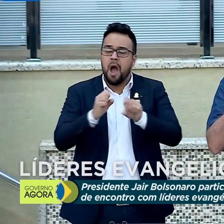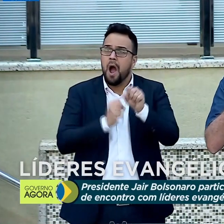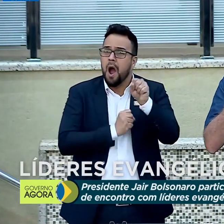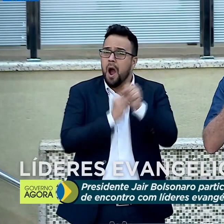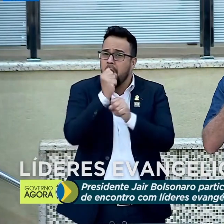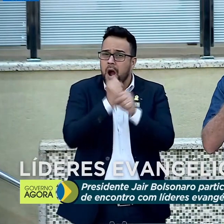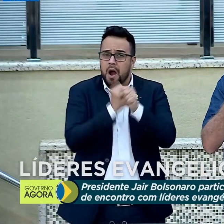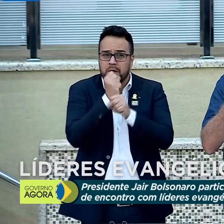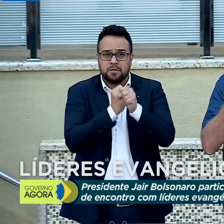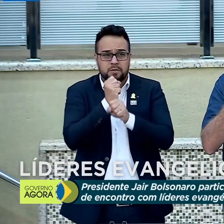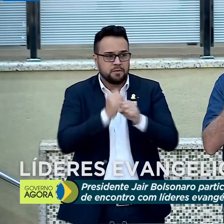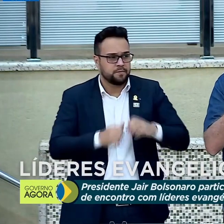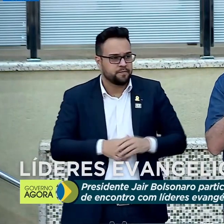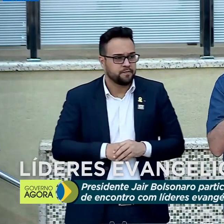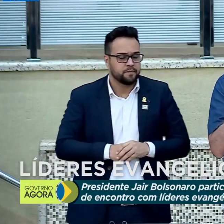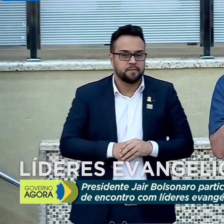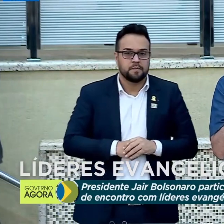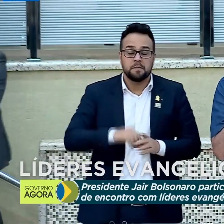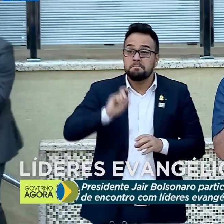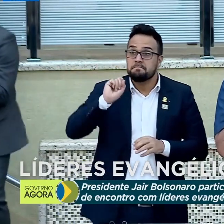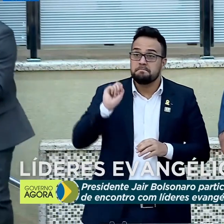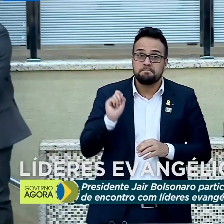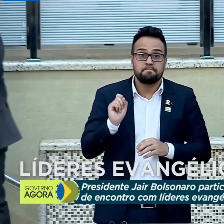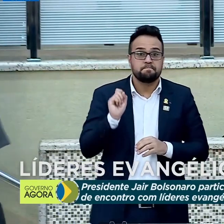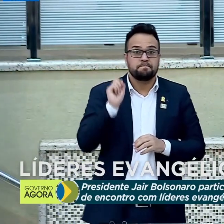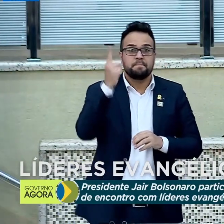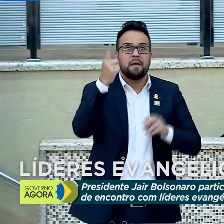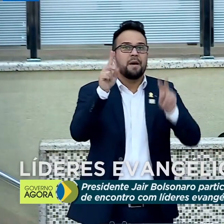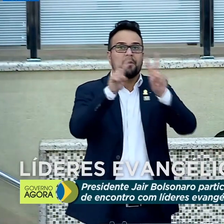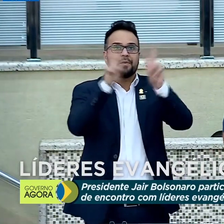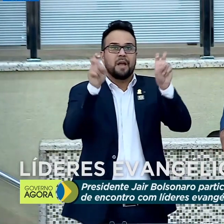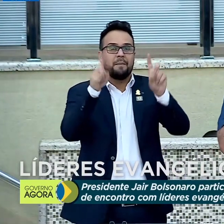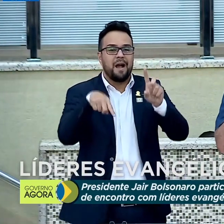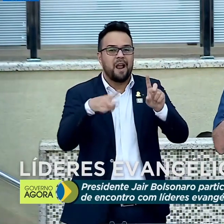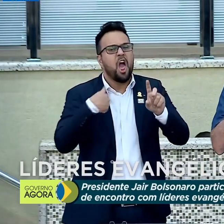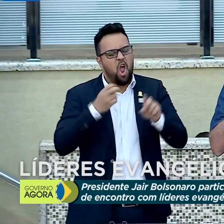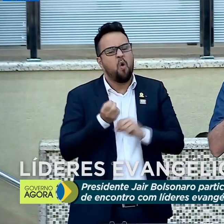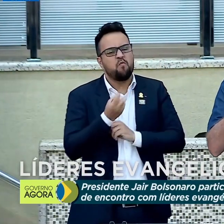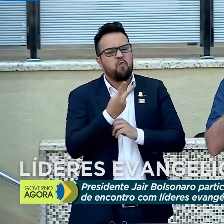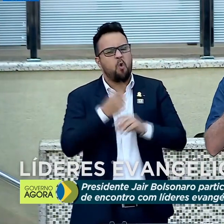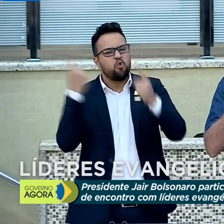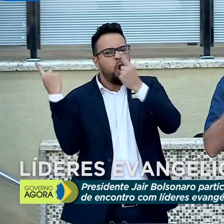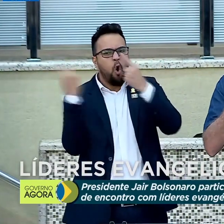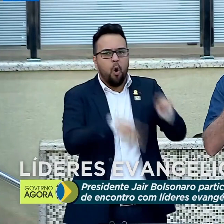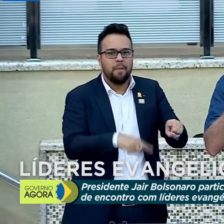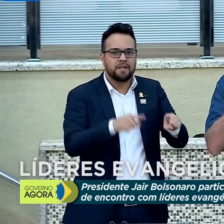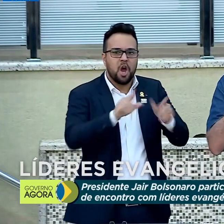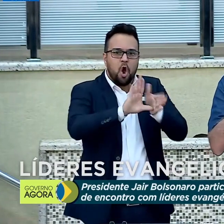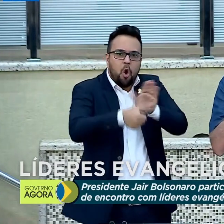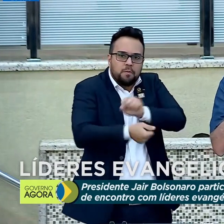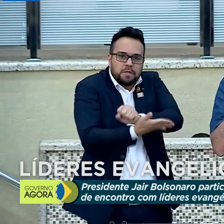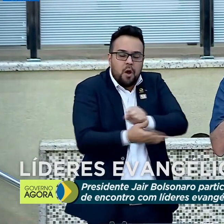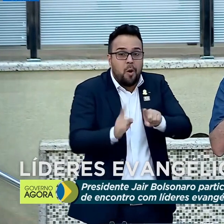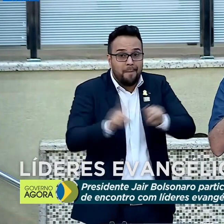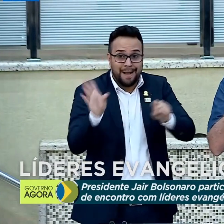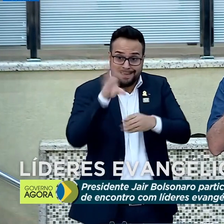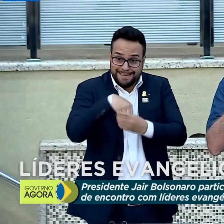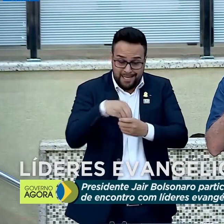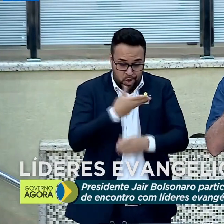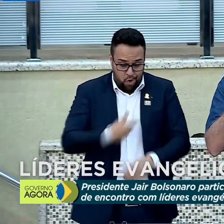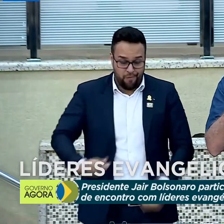o primeiro item da campanha era: vou combater a corrupção? No governo federal,